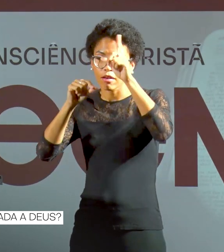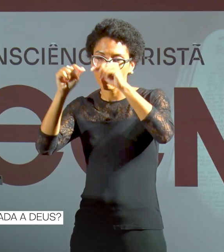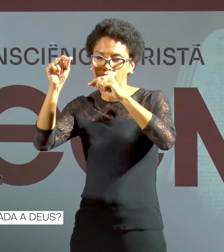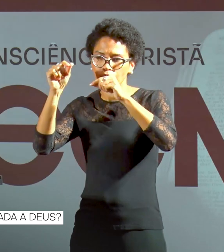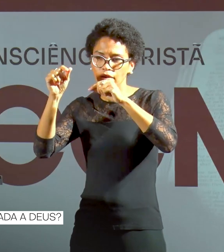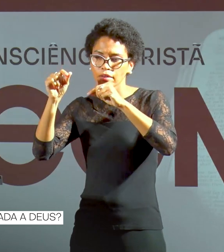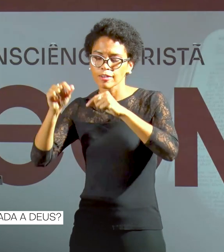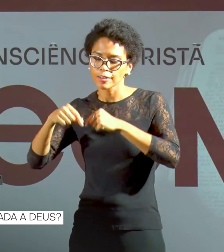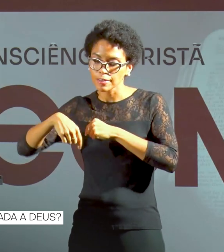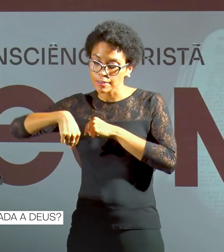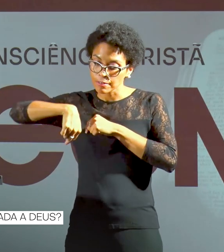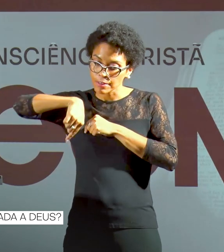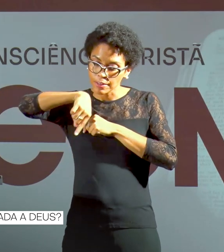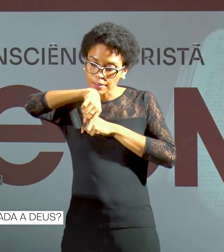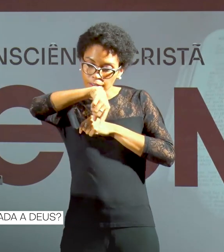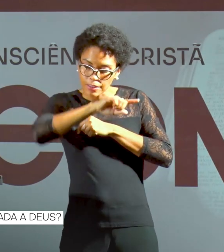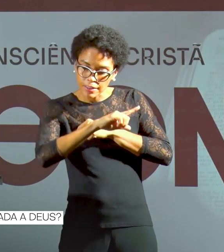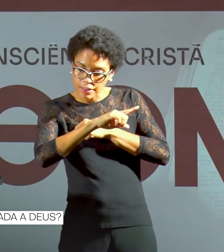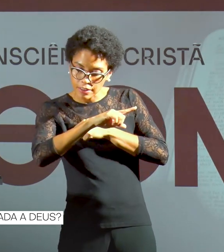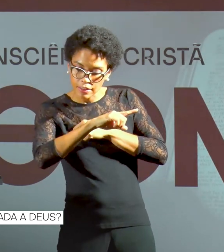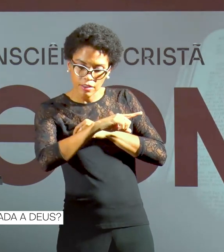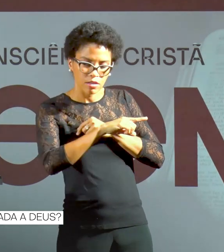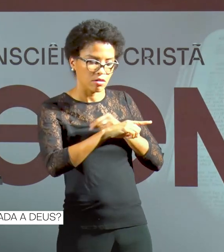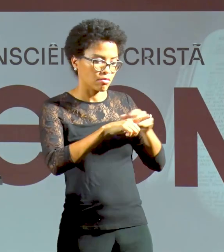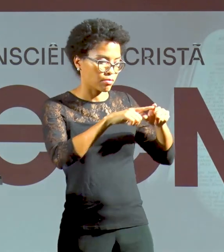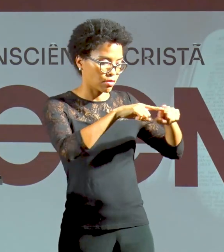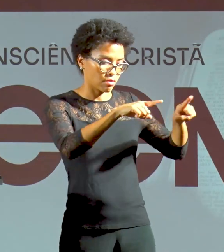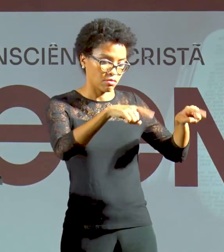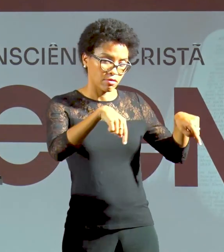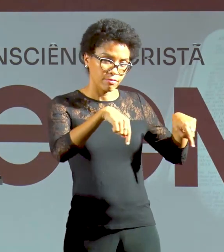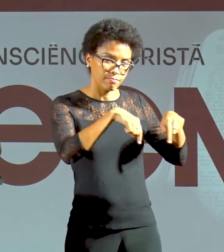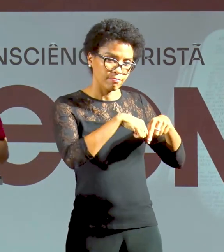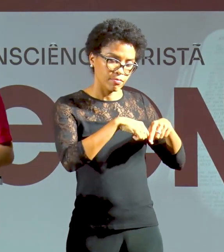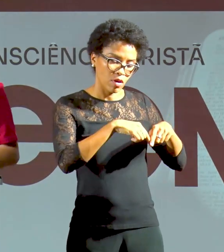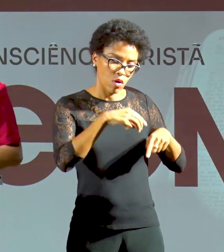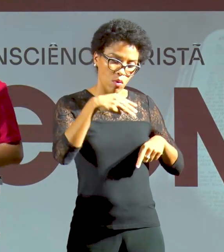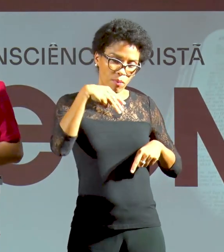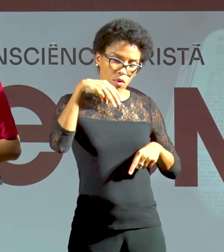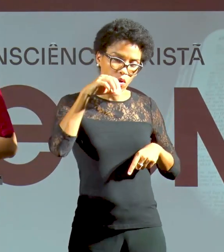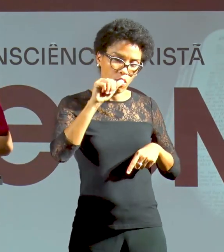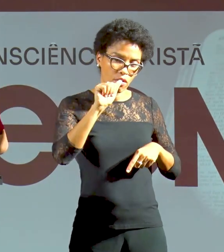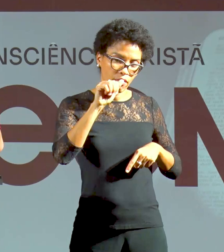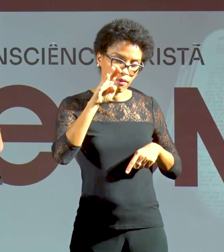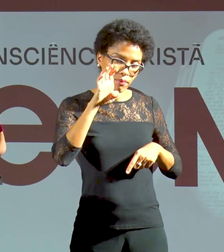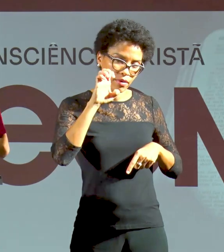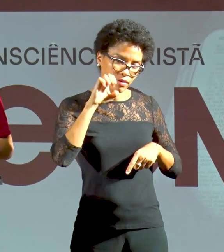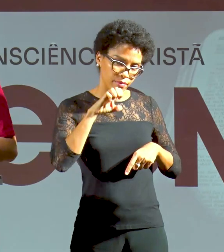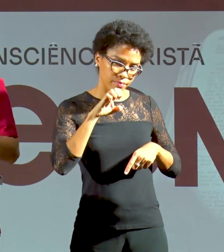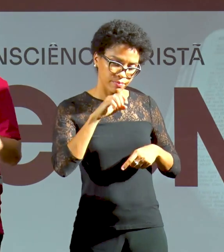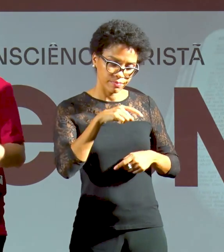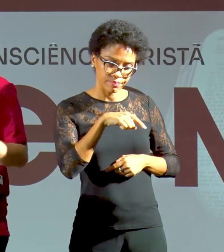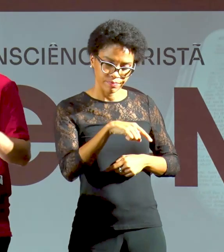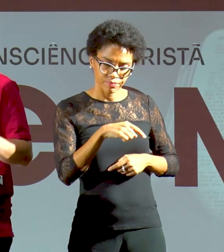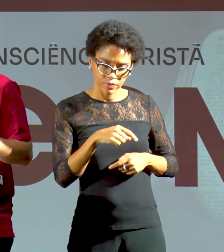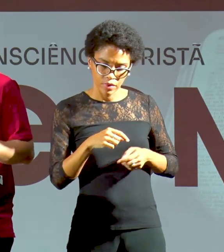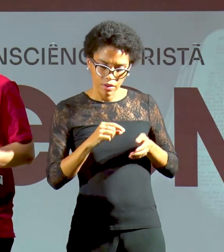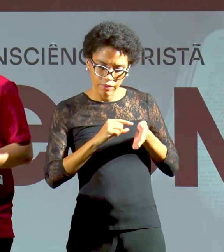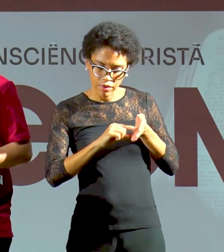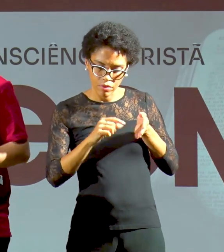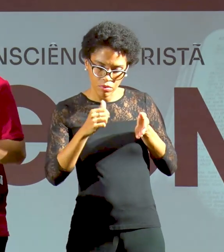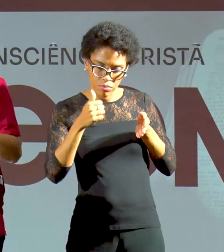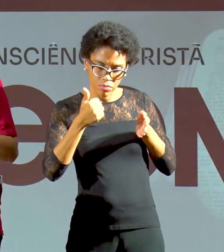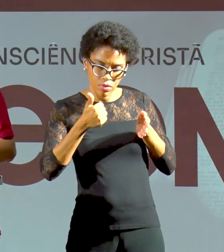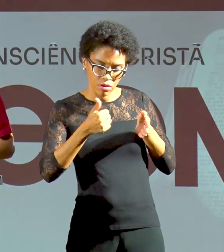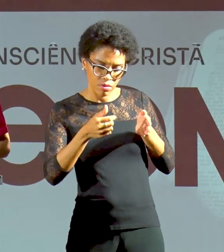de Belém e ir para Moabe Olha só verso primeiro do capítulo 1 nos dias em que